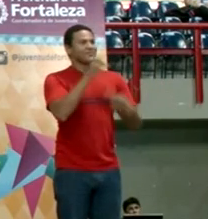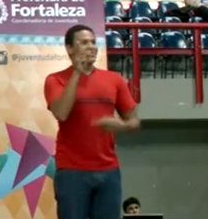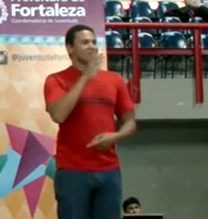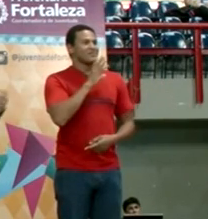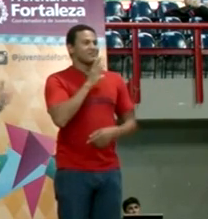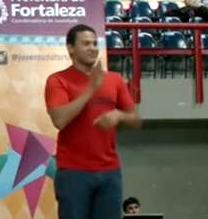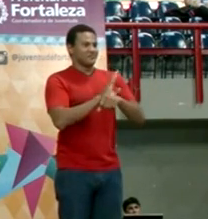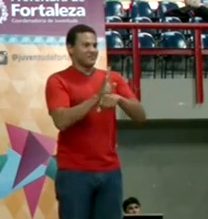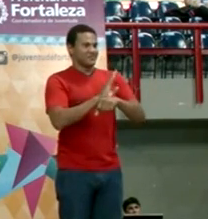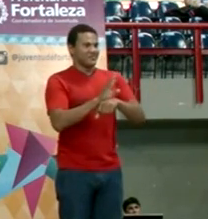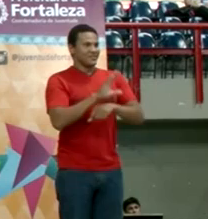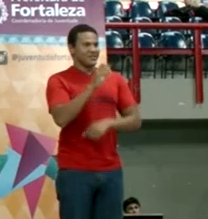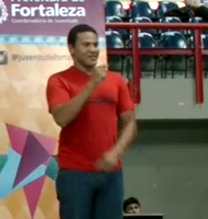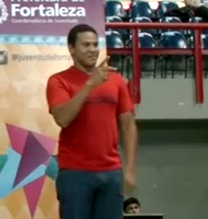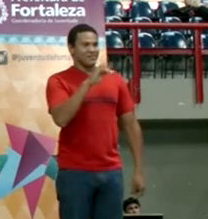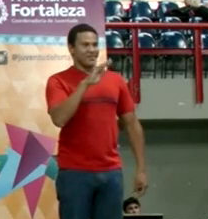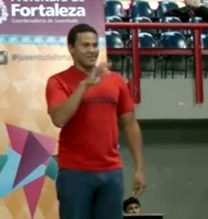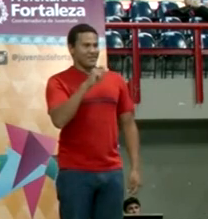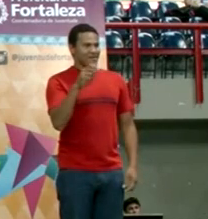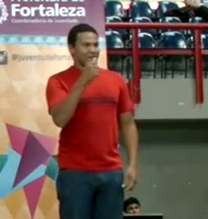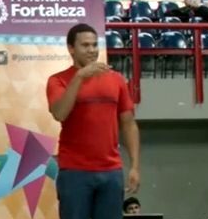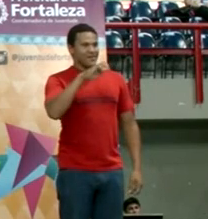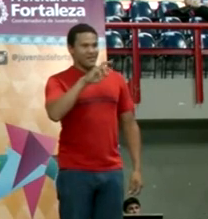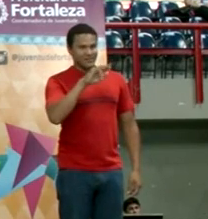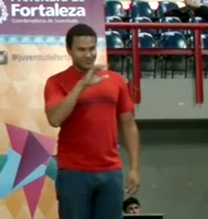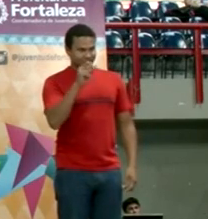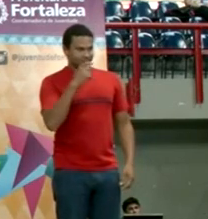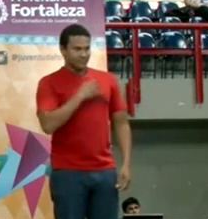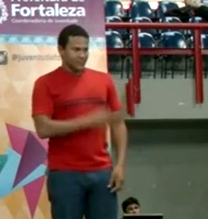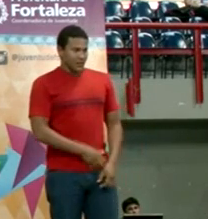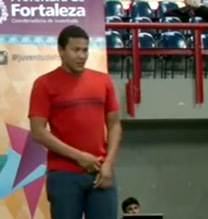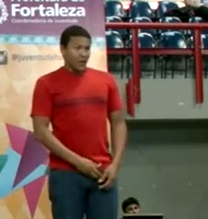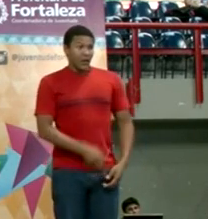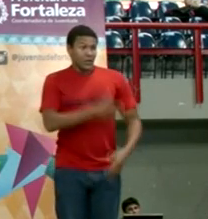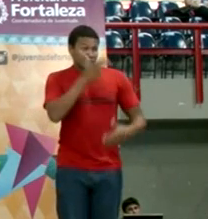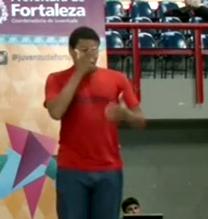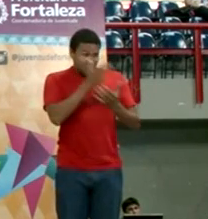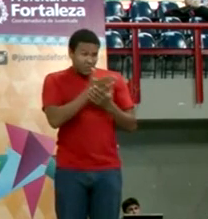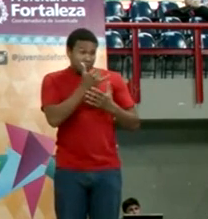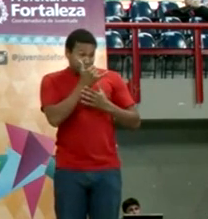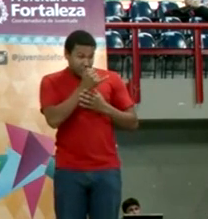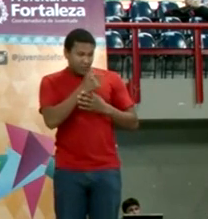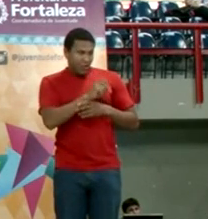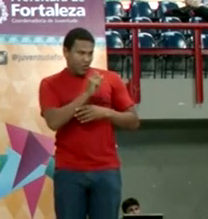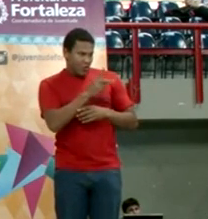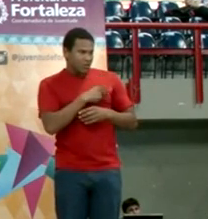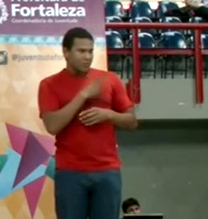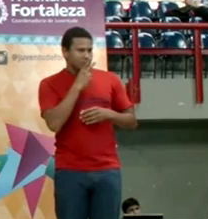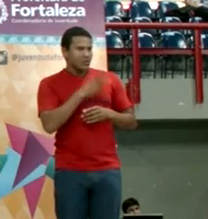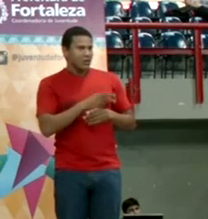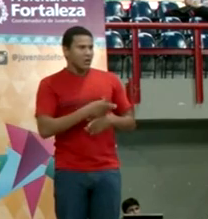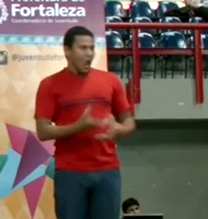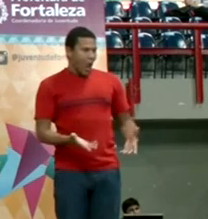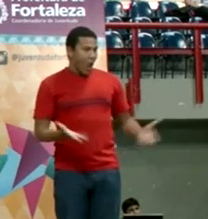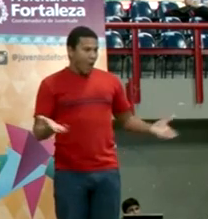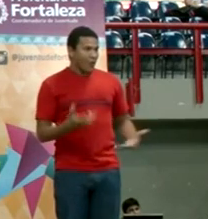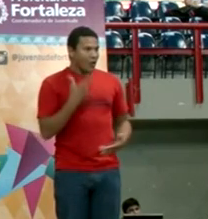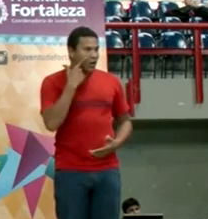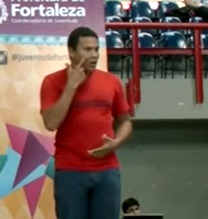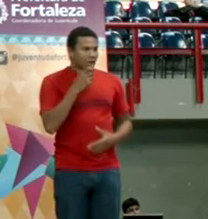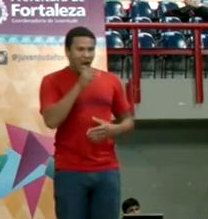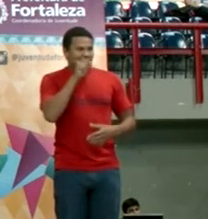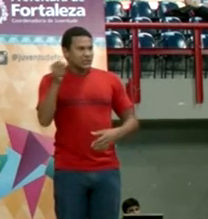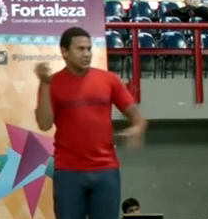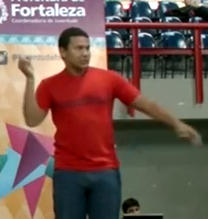vamos lá, ele esperou. Dá o tiro, tu dá uma distância maior, né? Mas para jogar granada, como é com a mão, tu tem que ter